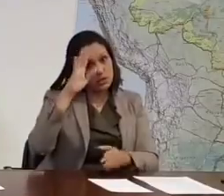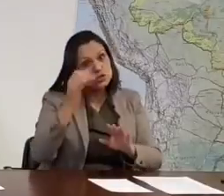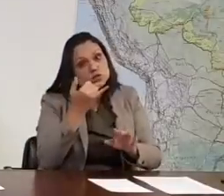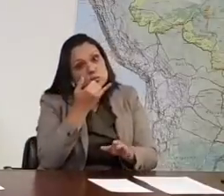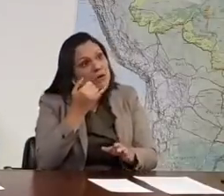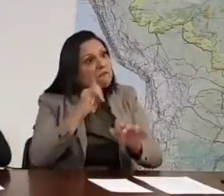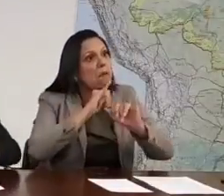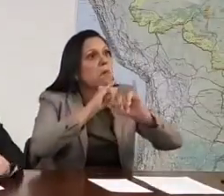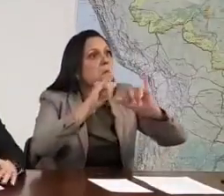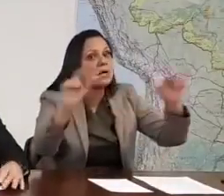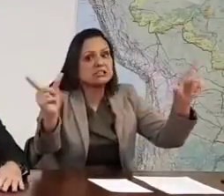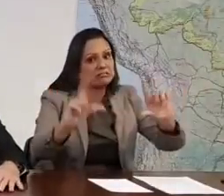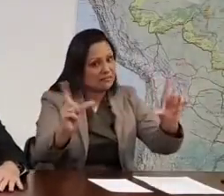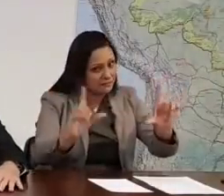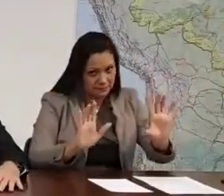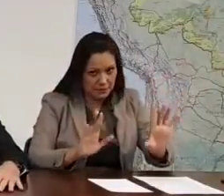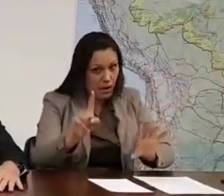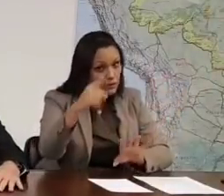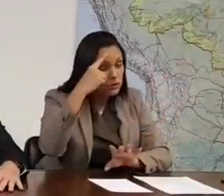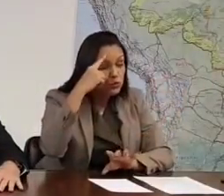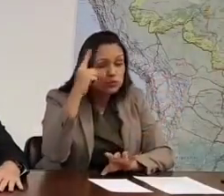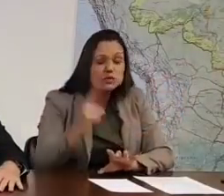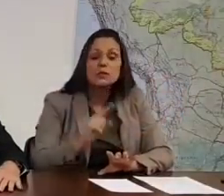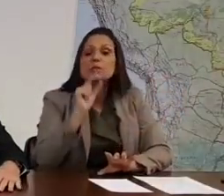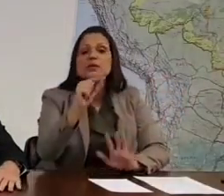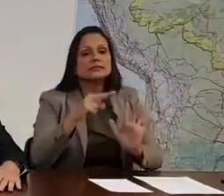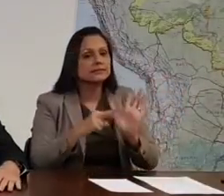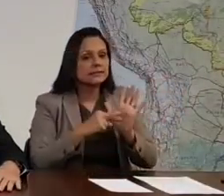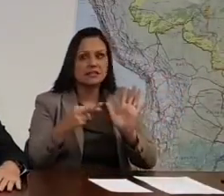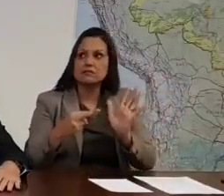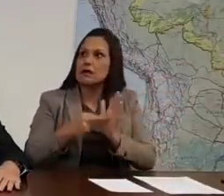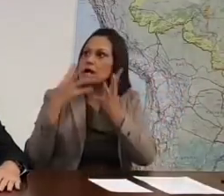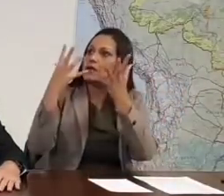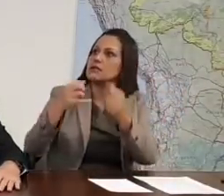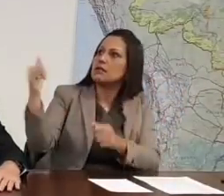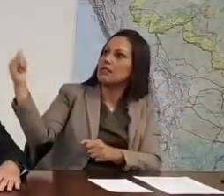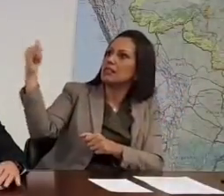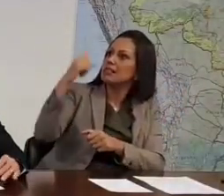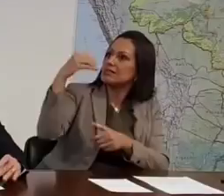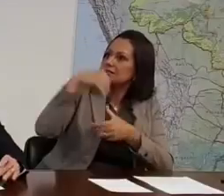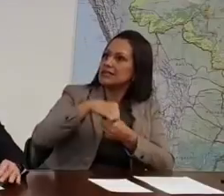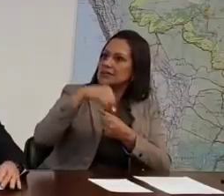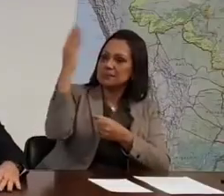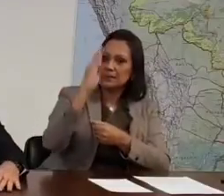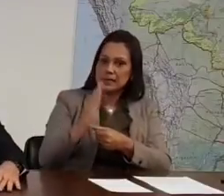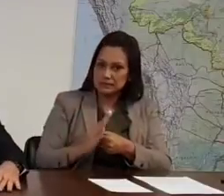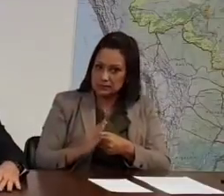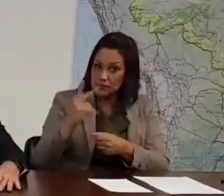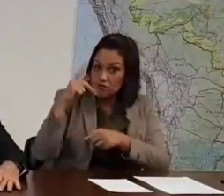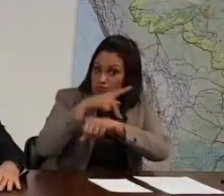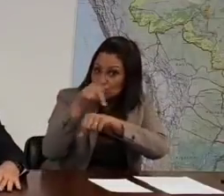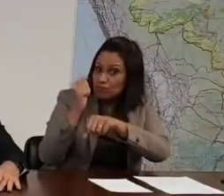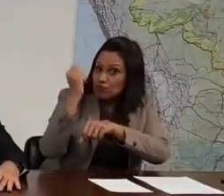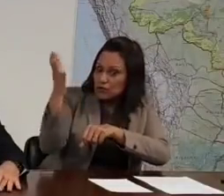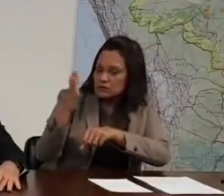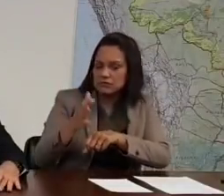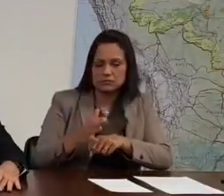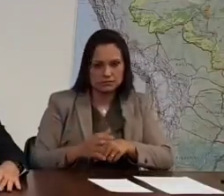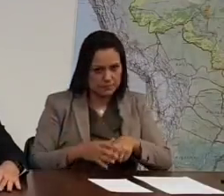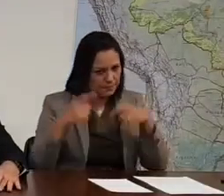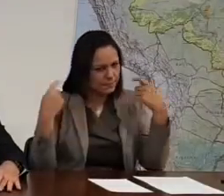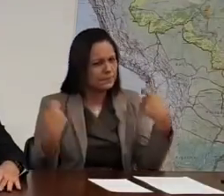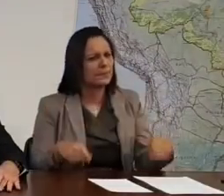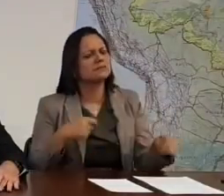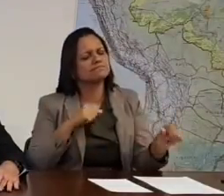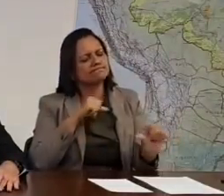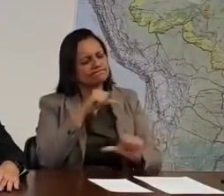mas os senhores não têm noção da importância que esse ato representa. Nós precisamos transformar, e o